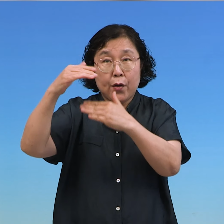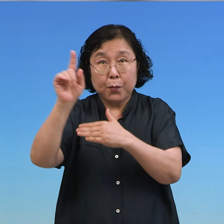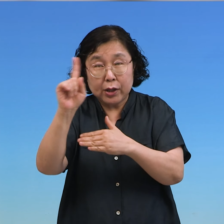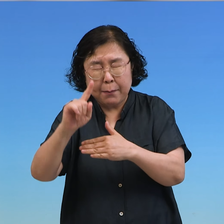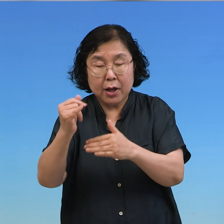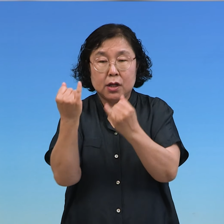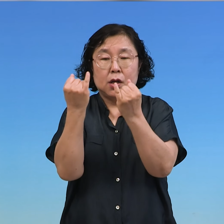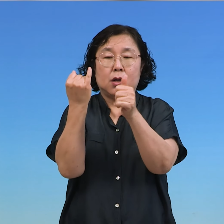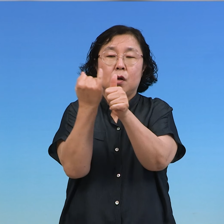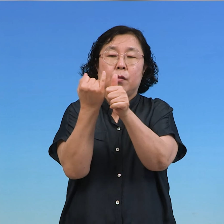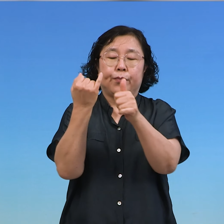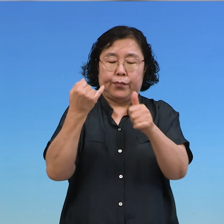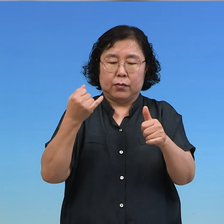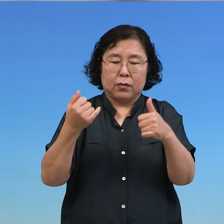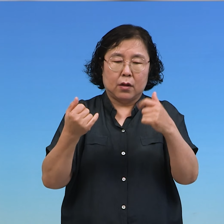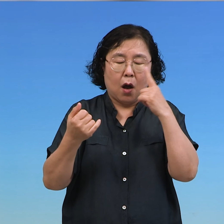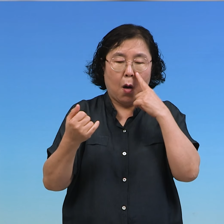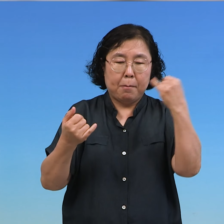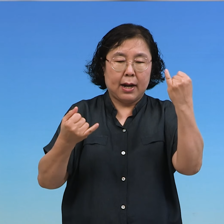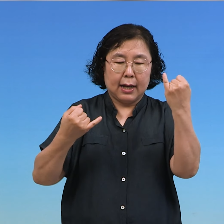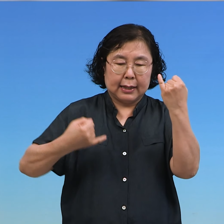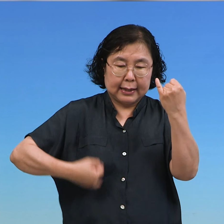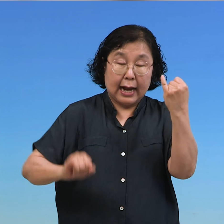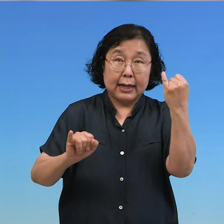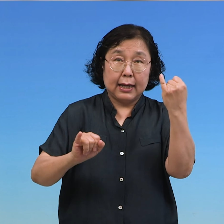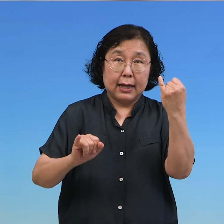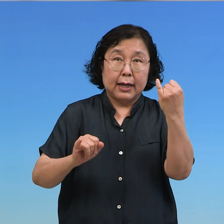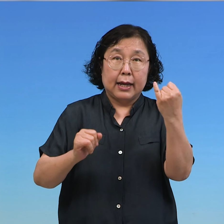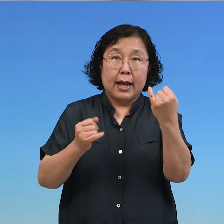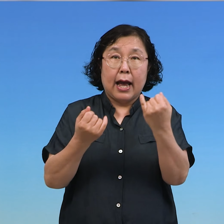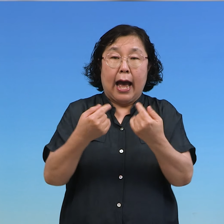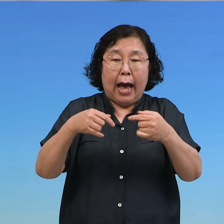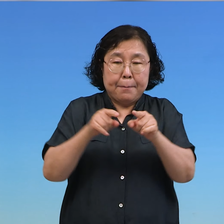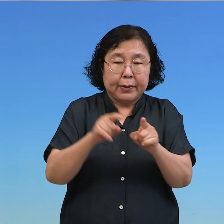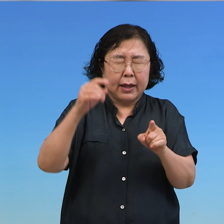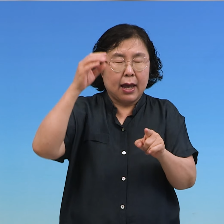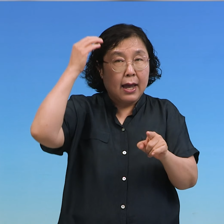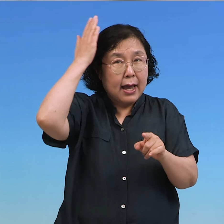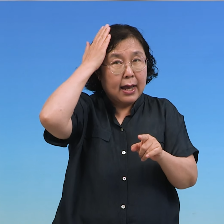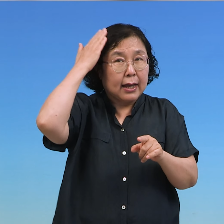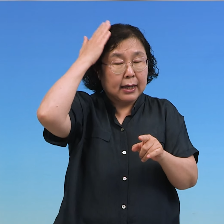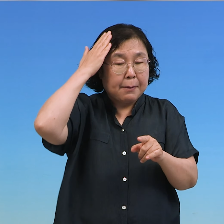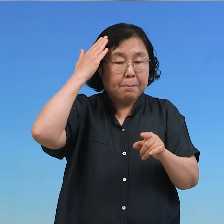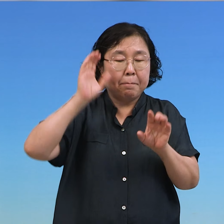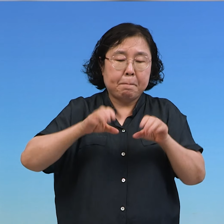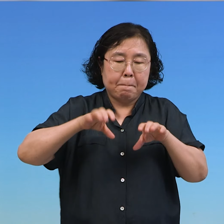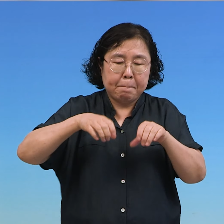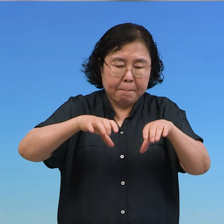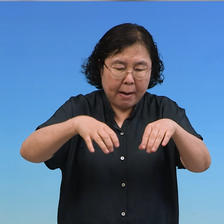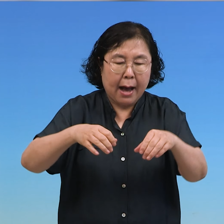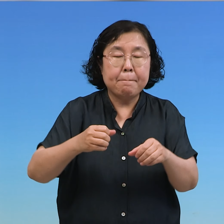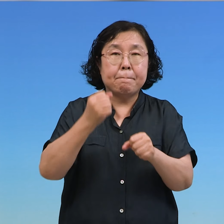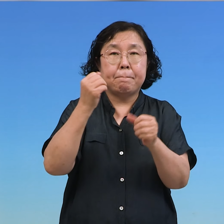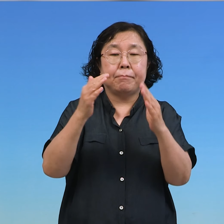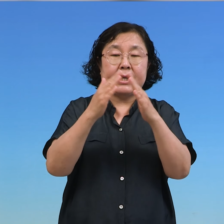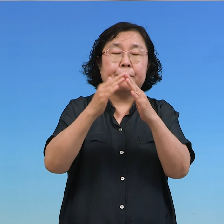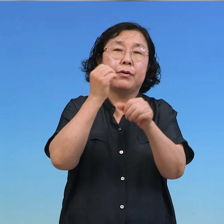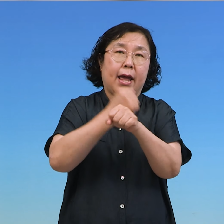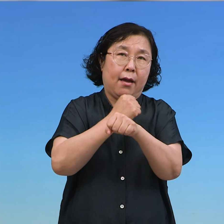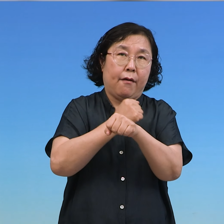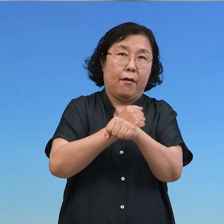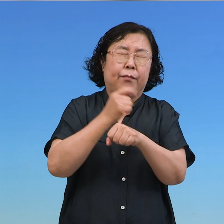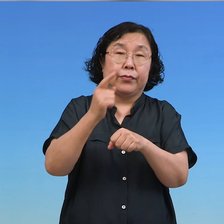모녀가 김밥집을 하는 상황이에요 그래서 백종원 골목식당 팀이 거기 가서 여러 가지를